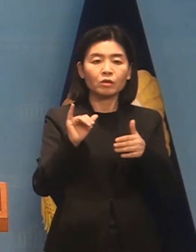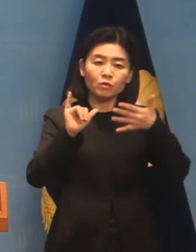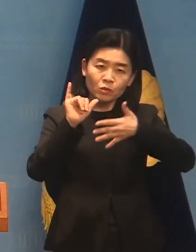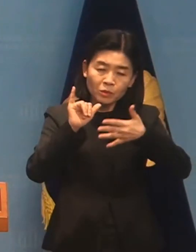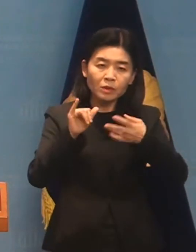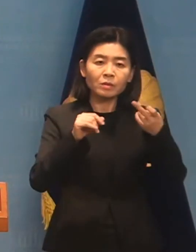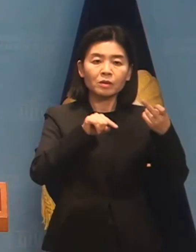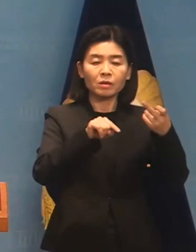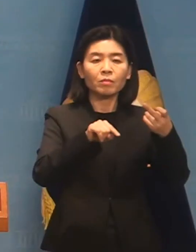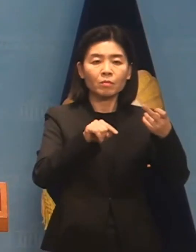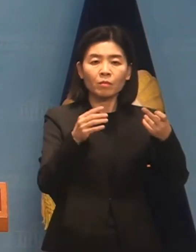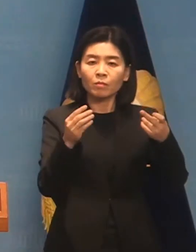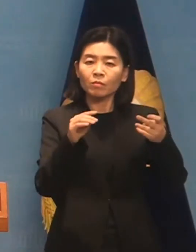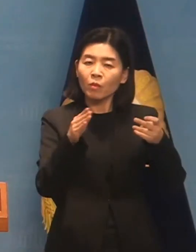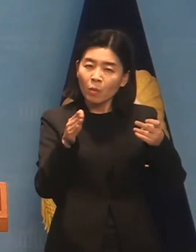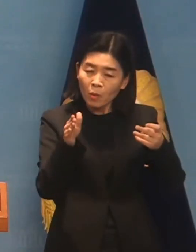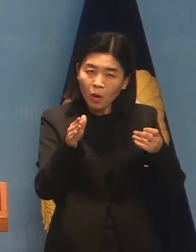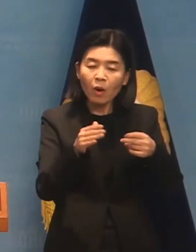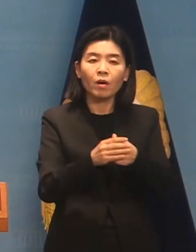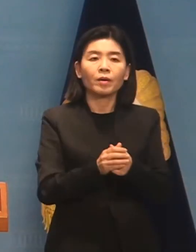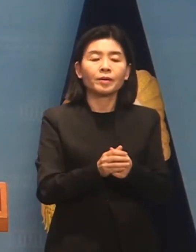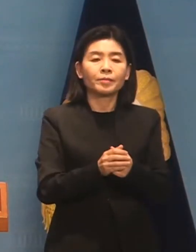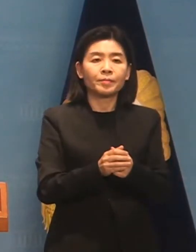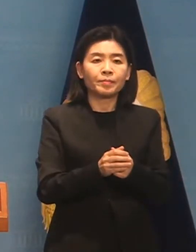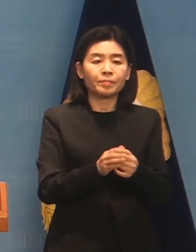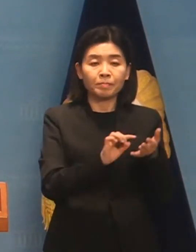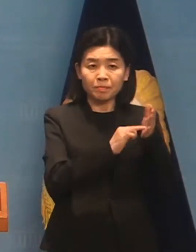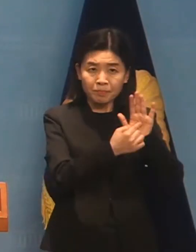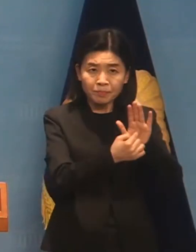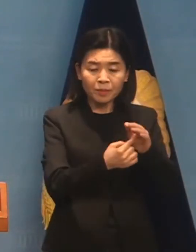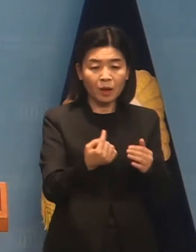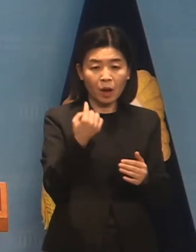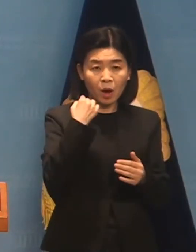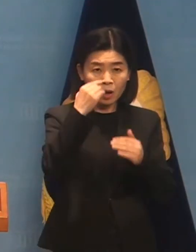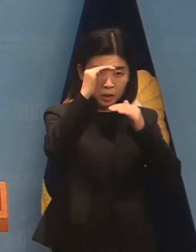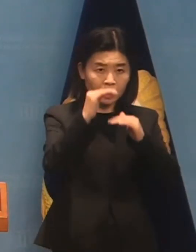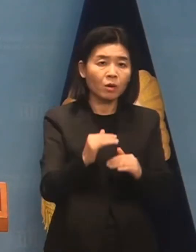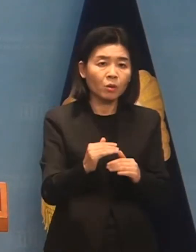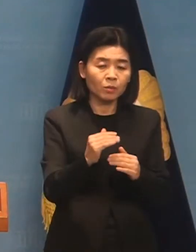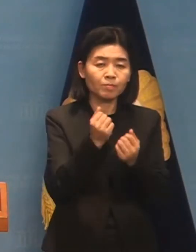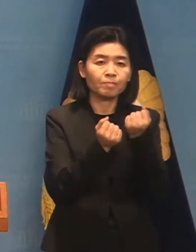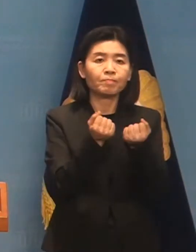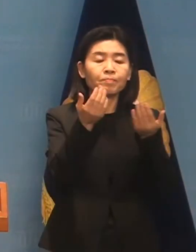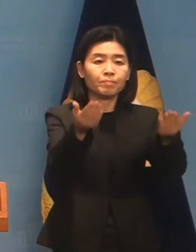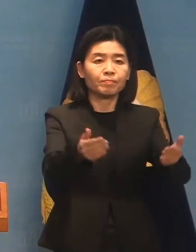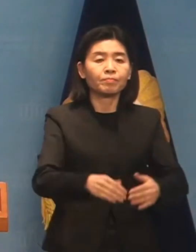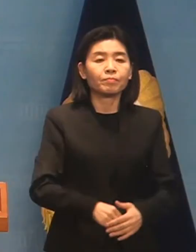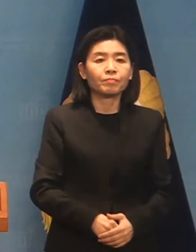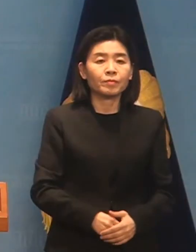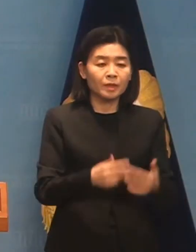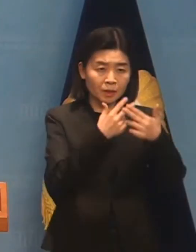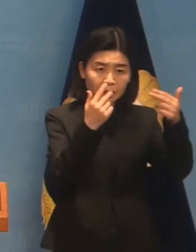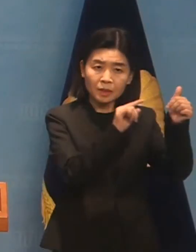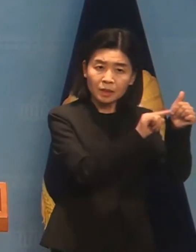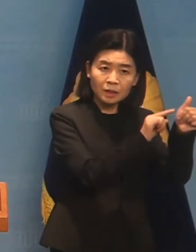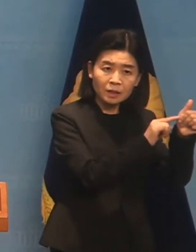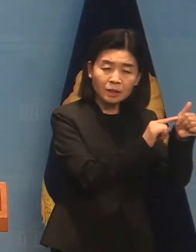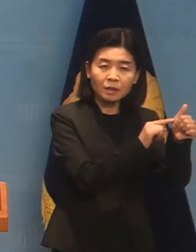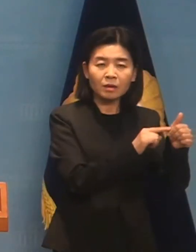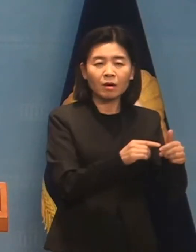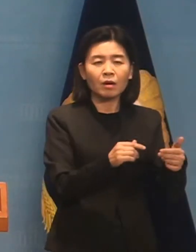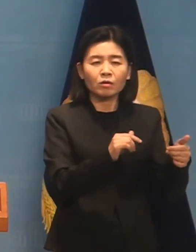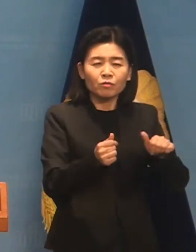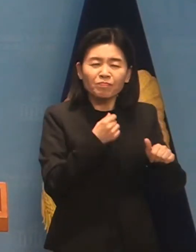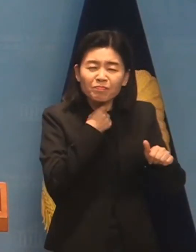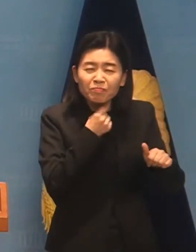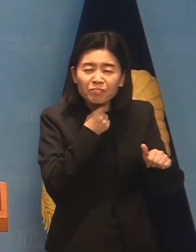커뮤니티 9.46% 순으로 제보되었습니다. 어제 있었던 주요 제보 내용을 말씀드리겠습니다. 이재명 후보에 대해 죽음을 소망한다는